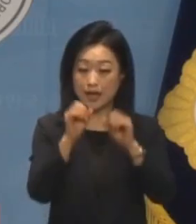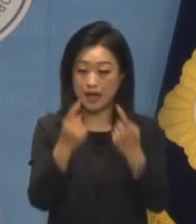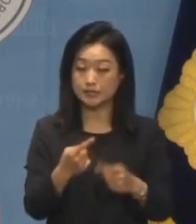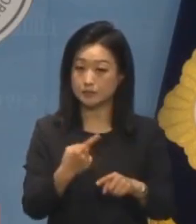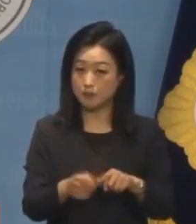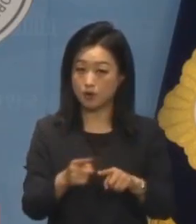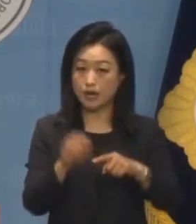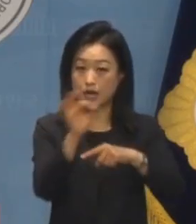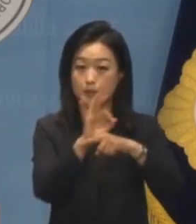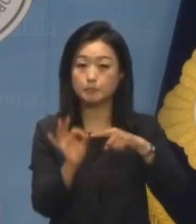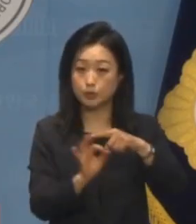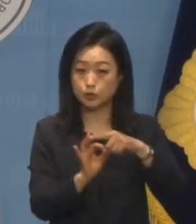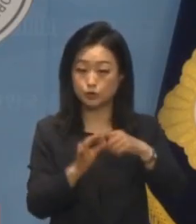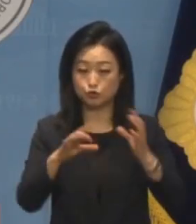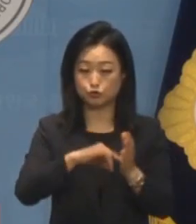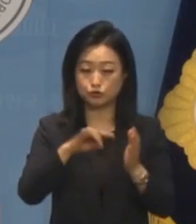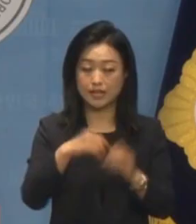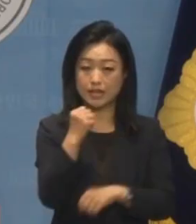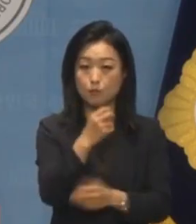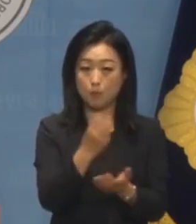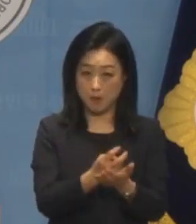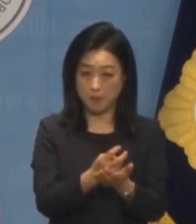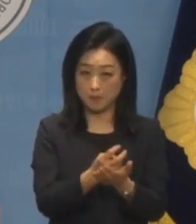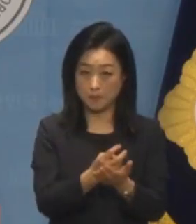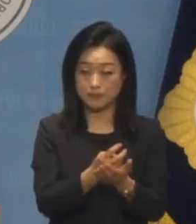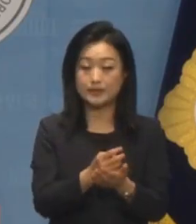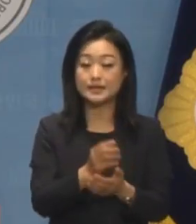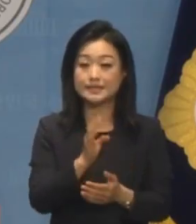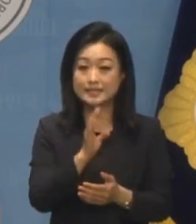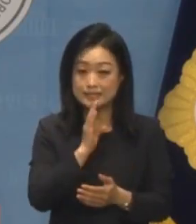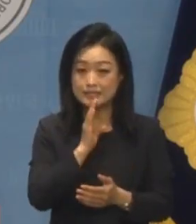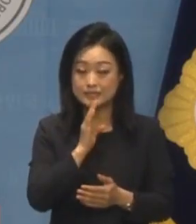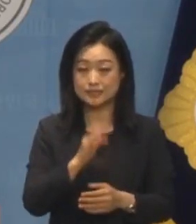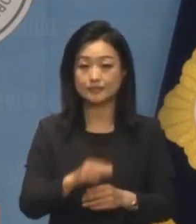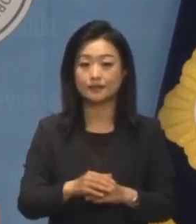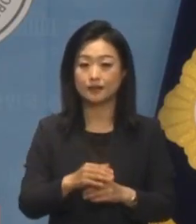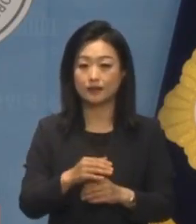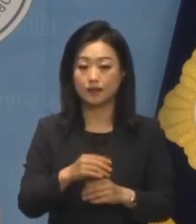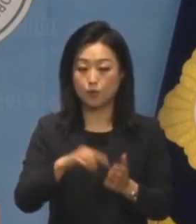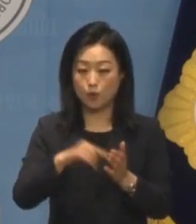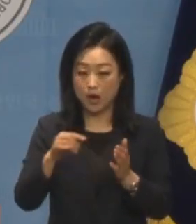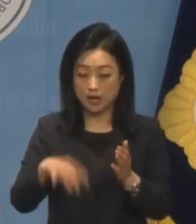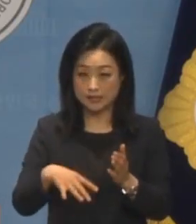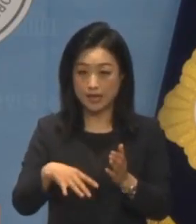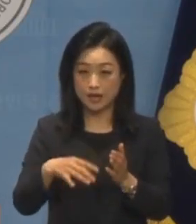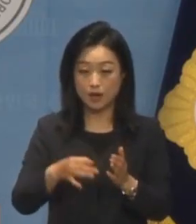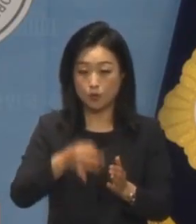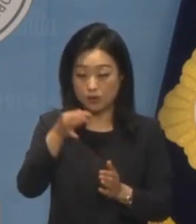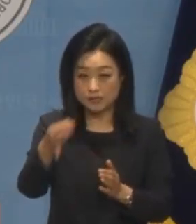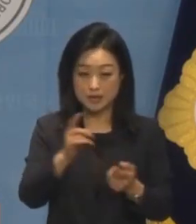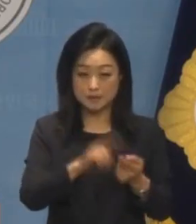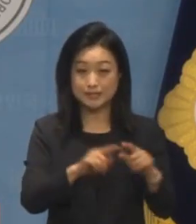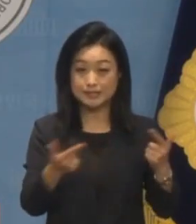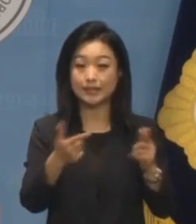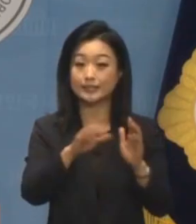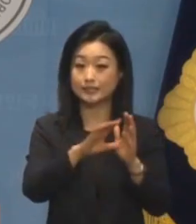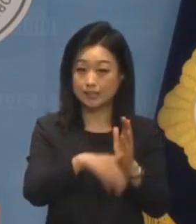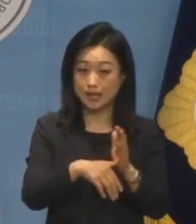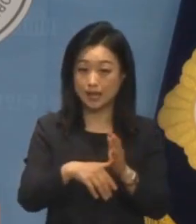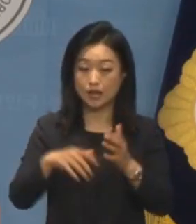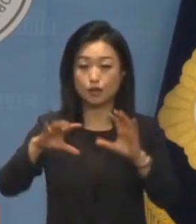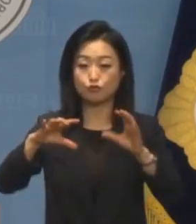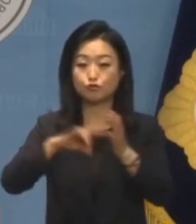할증평가 비율이 국세기본법상 실질 과세 원칙에 반한다고 판단될 경우